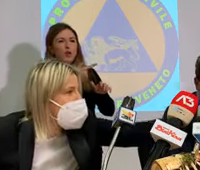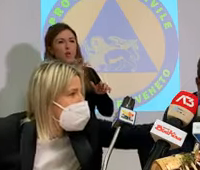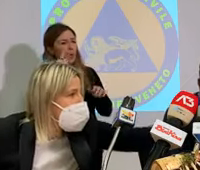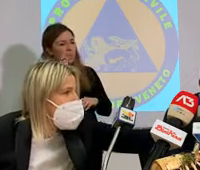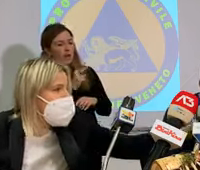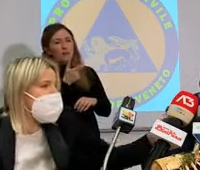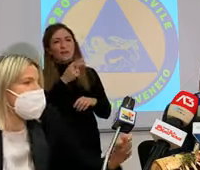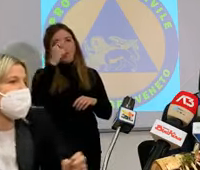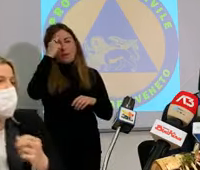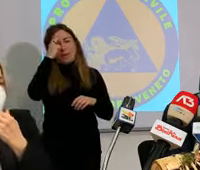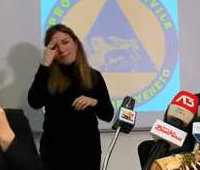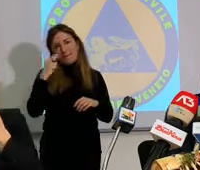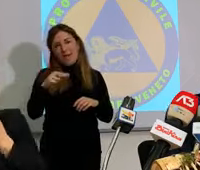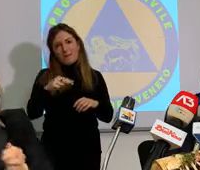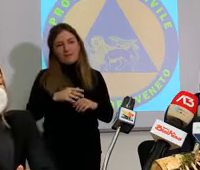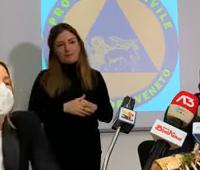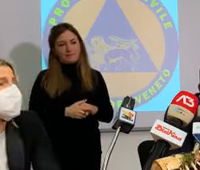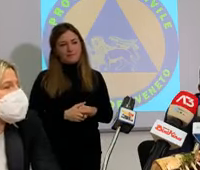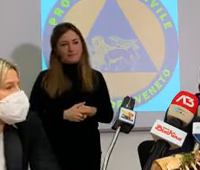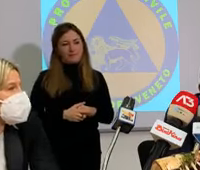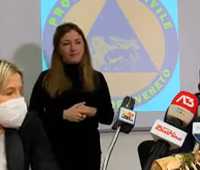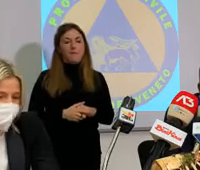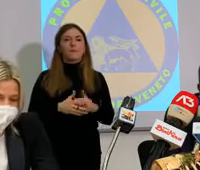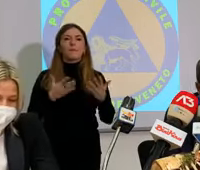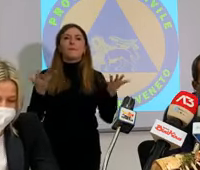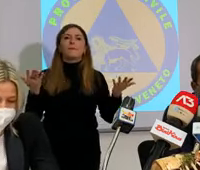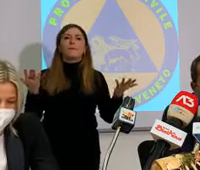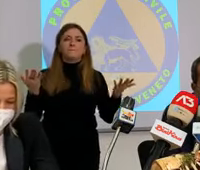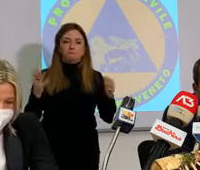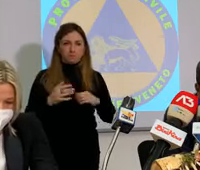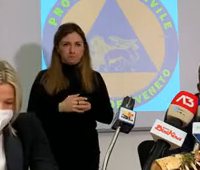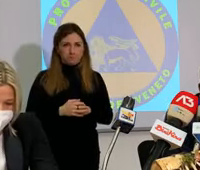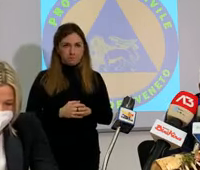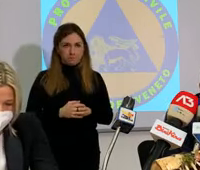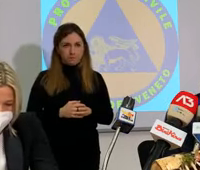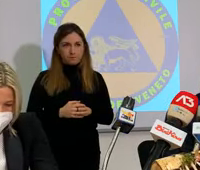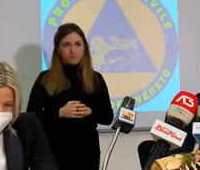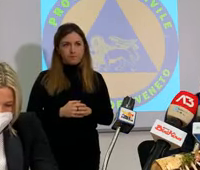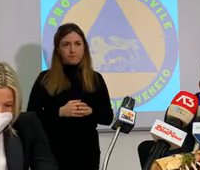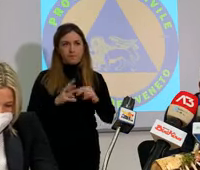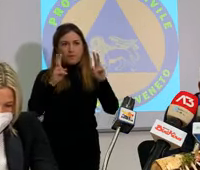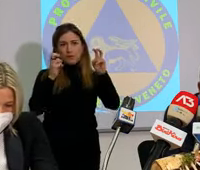riesco a ricordarli allora partiamo da quest'ultimo aspetto